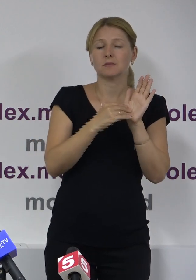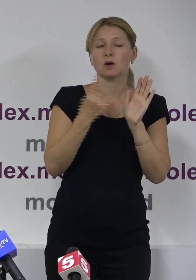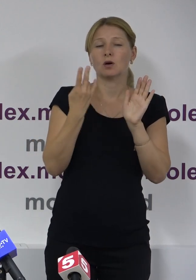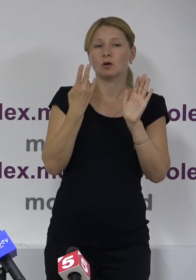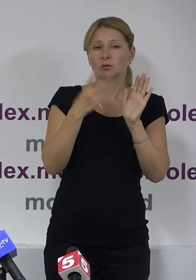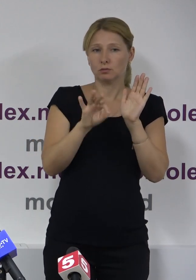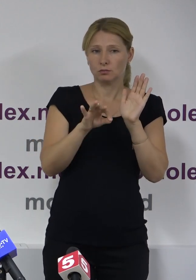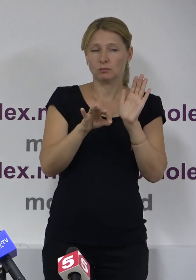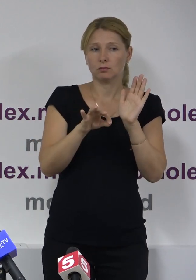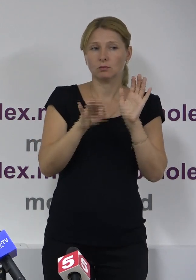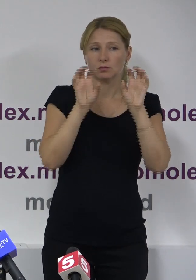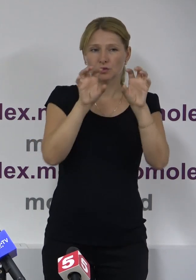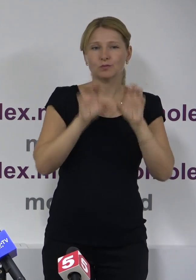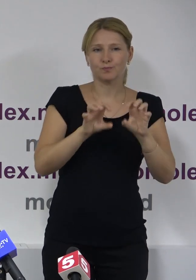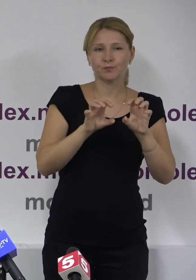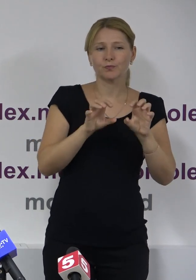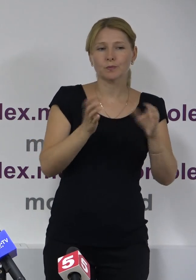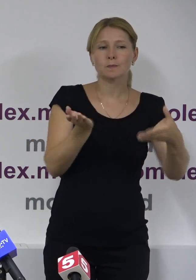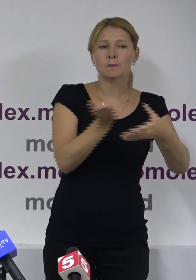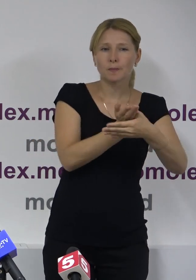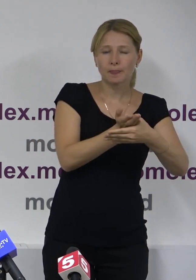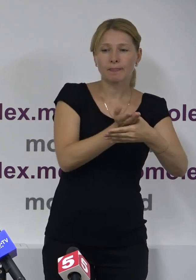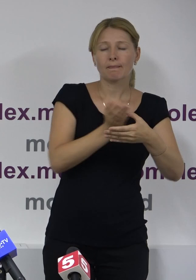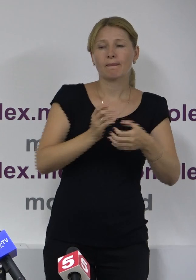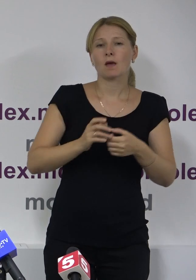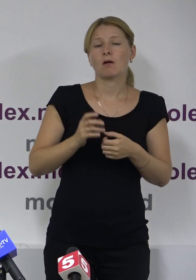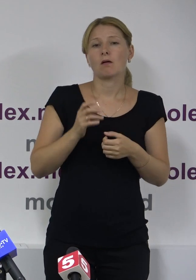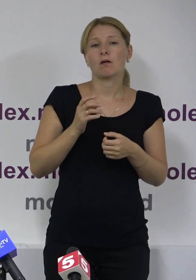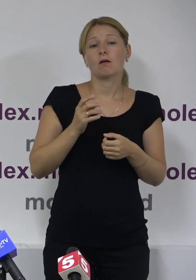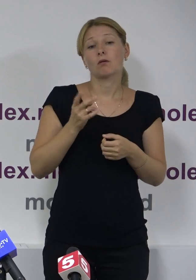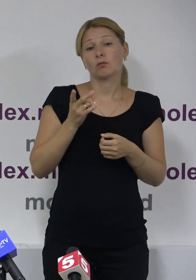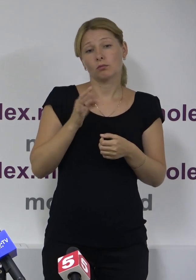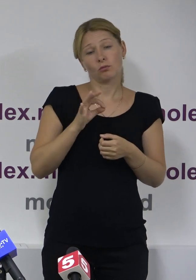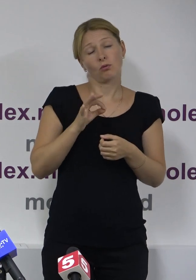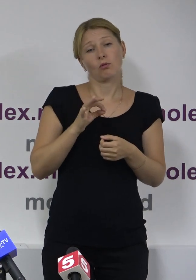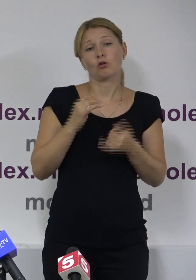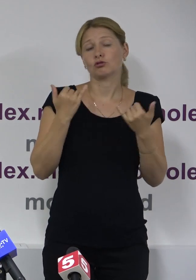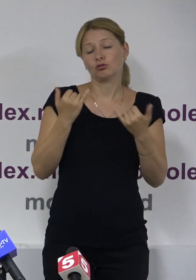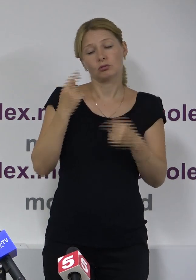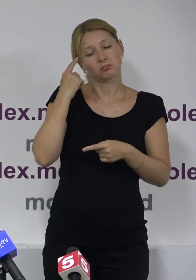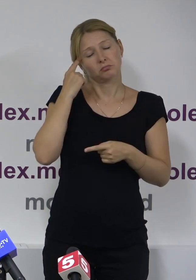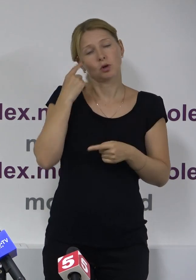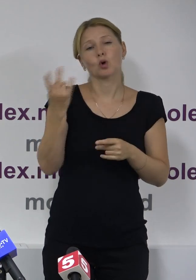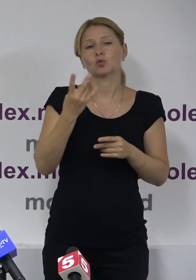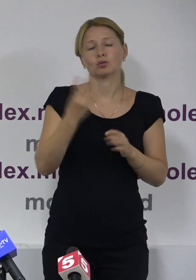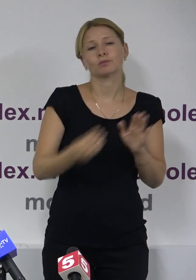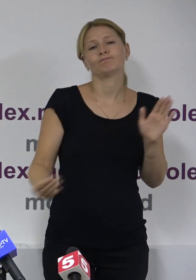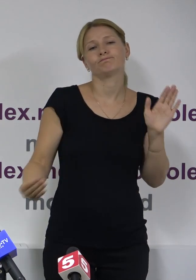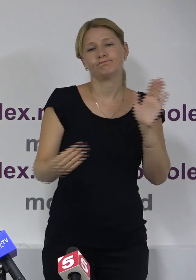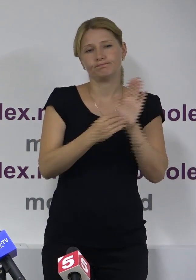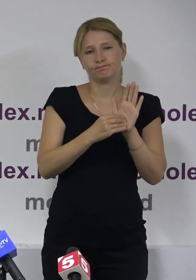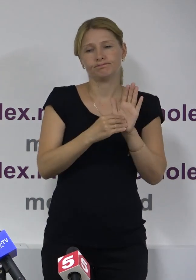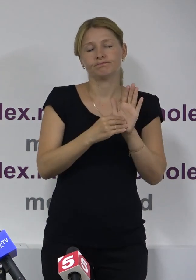electoral, există în codul penal și așa mai departe, dar legiuitorul a considerat de cuviință ca să fie